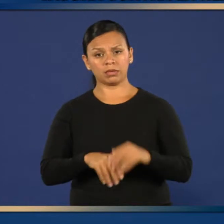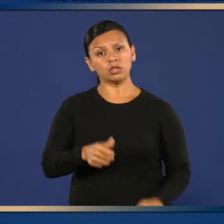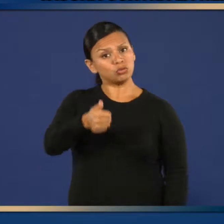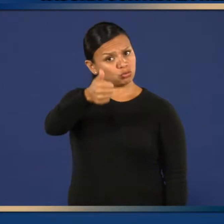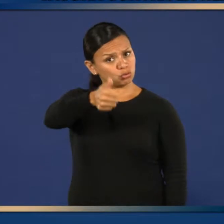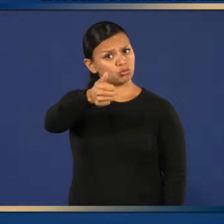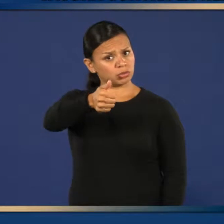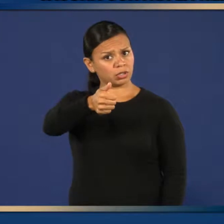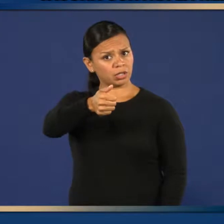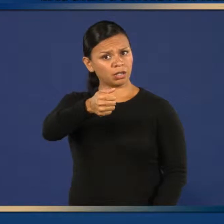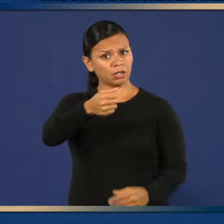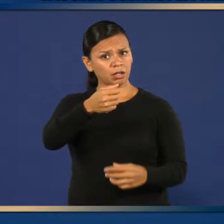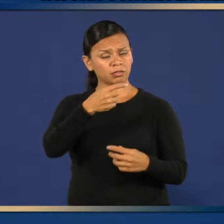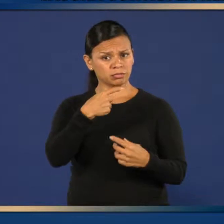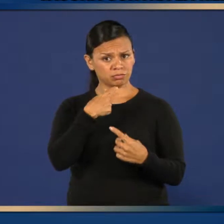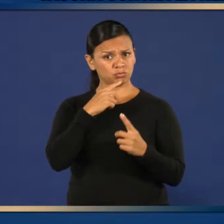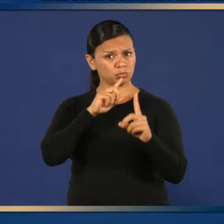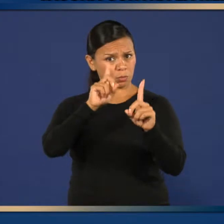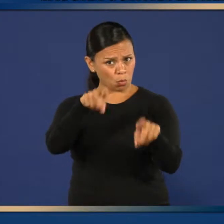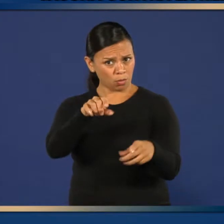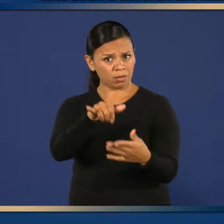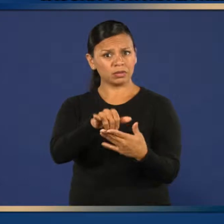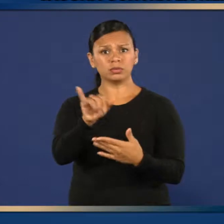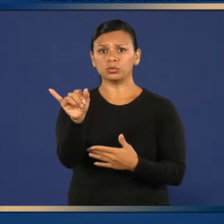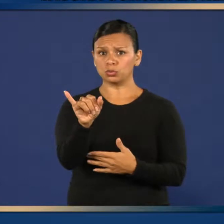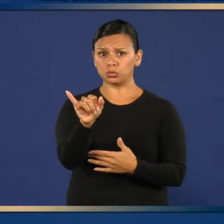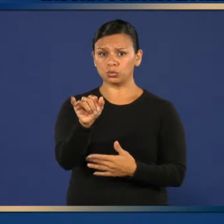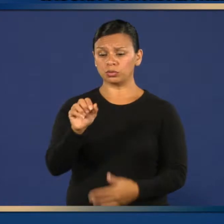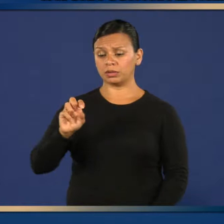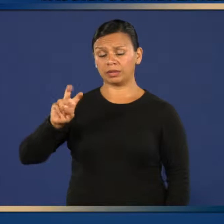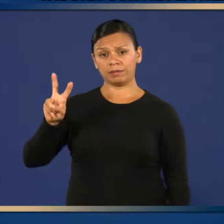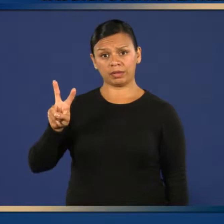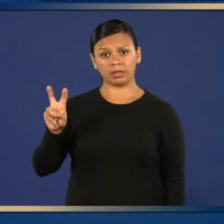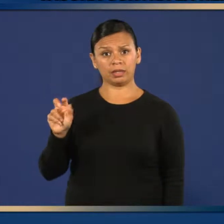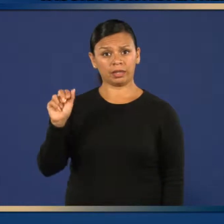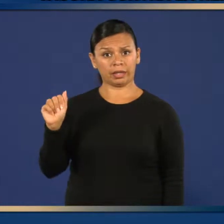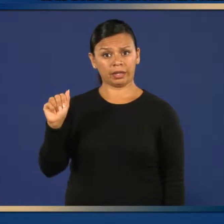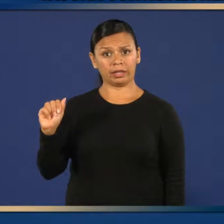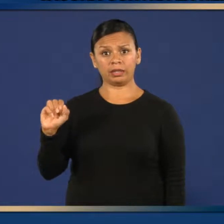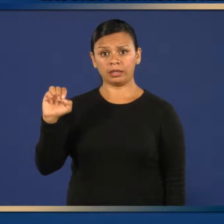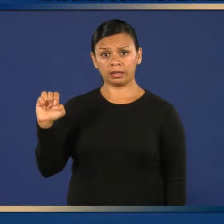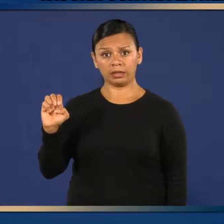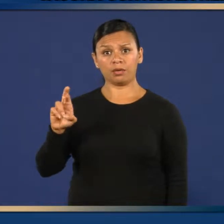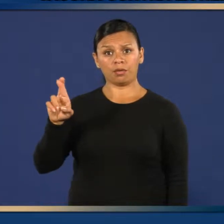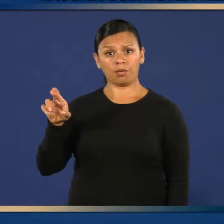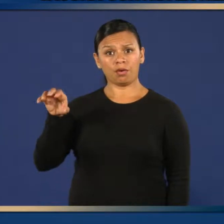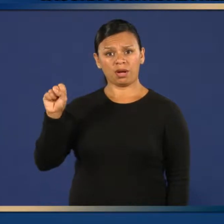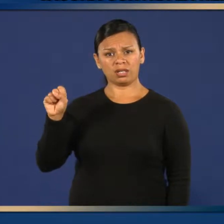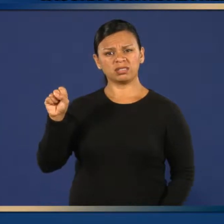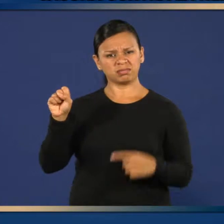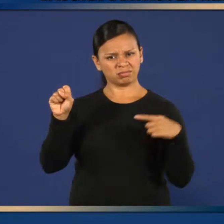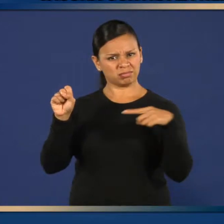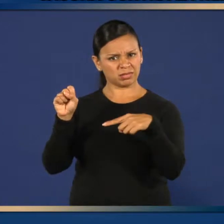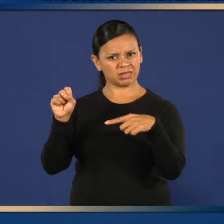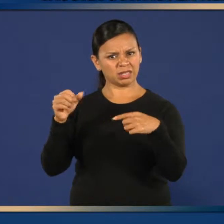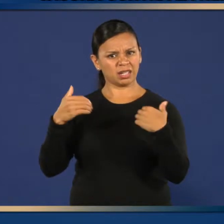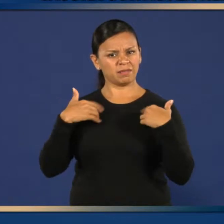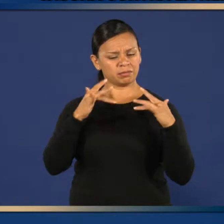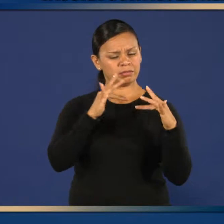o puede presentar este informe mediante el sitio web de v